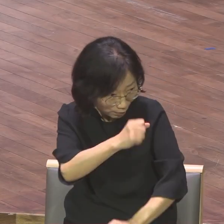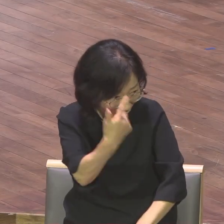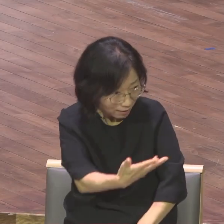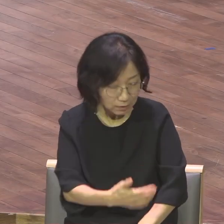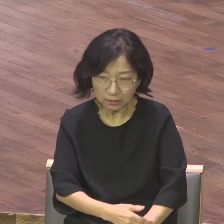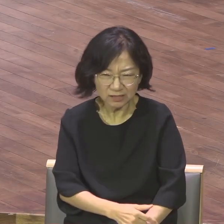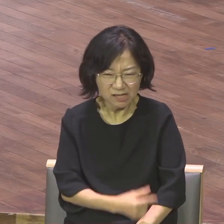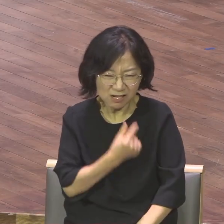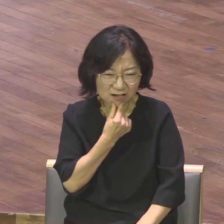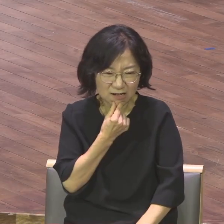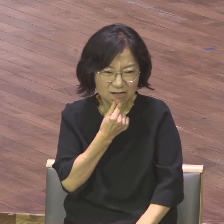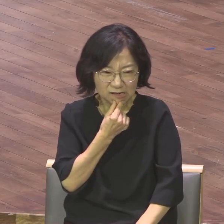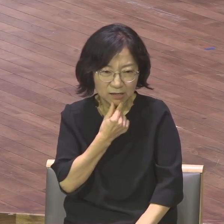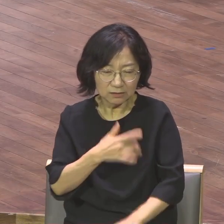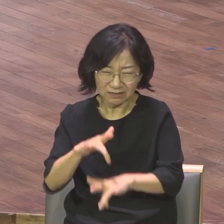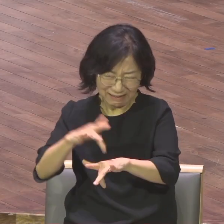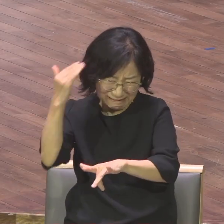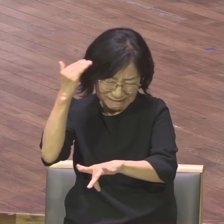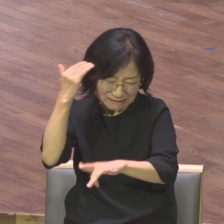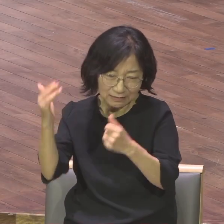거예요. 시달리니까.